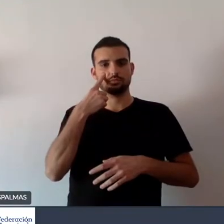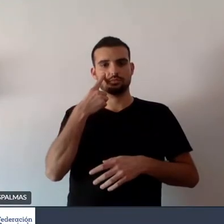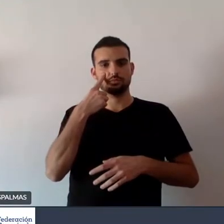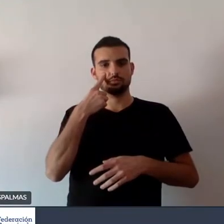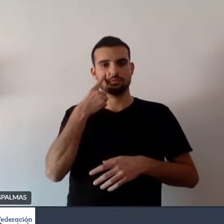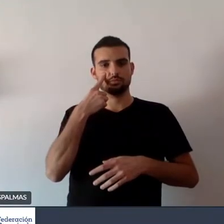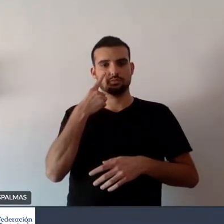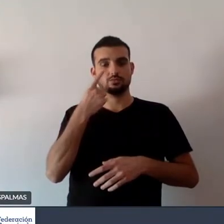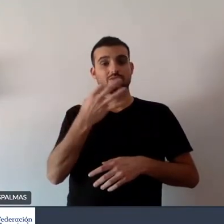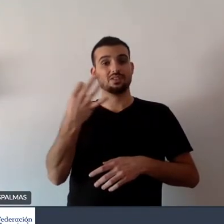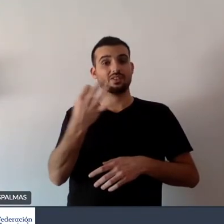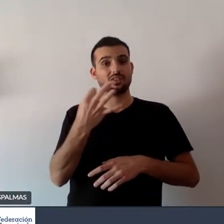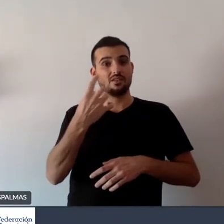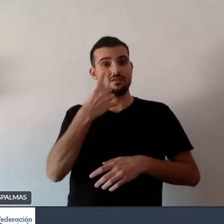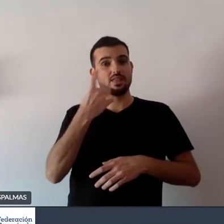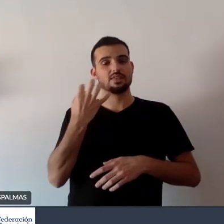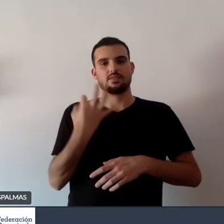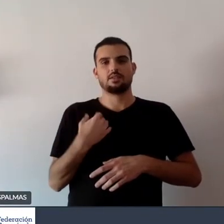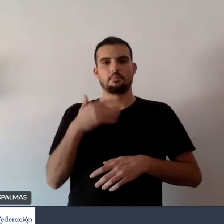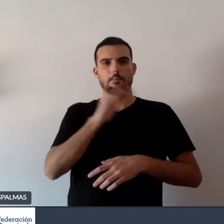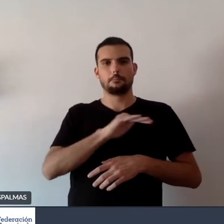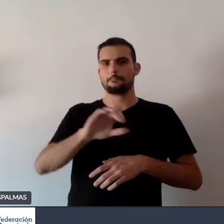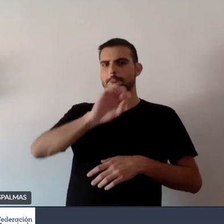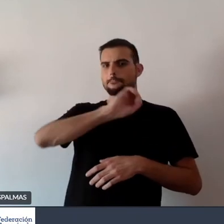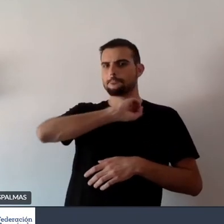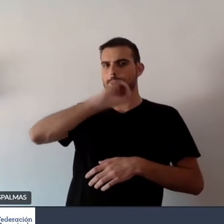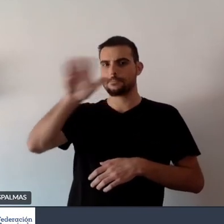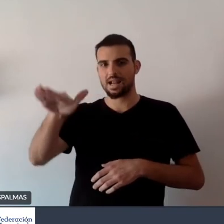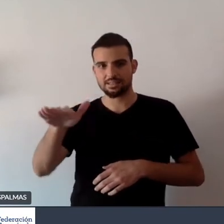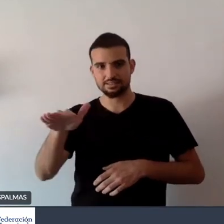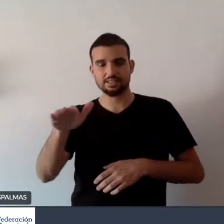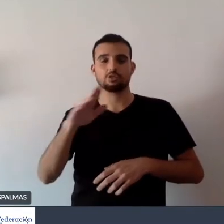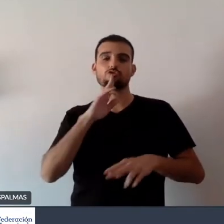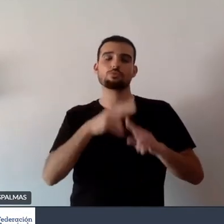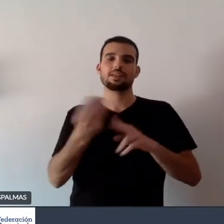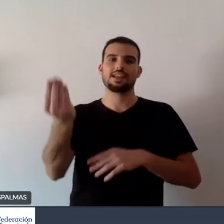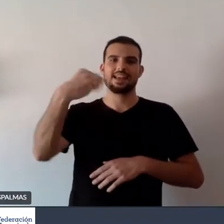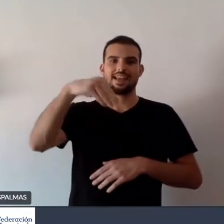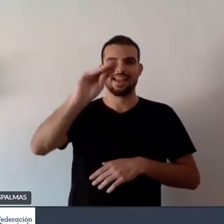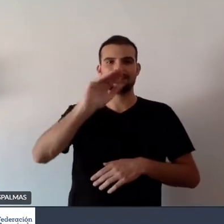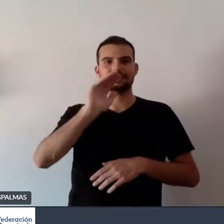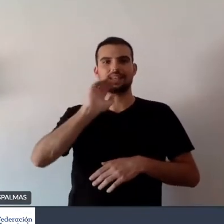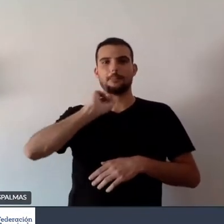habría tenido también pase, jugador que va, extra pase.